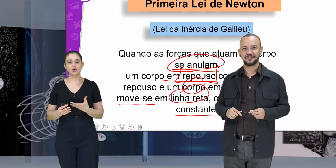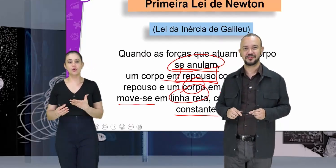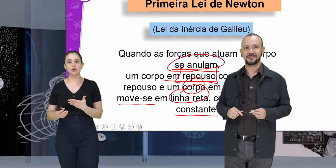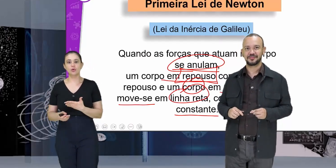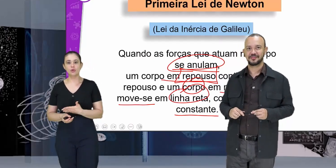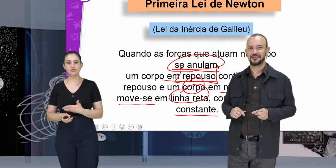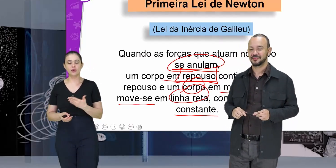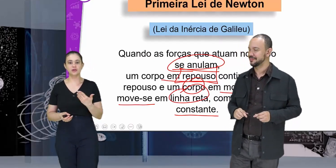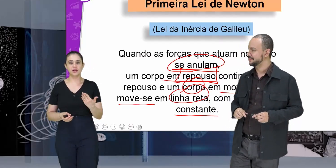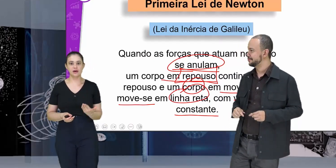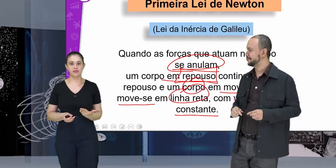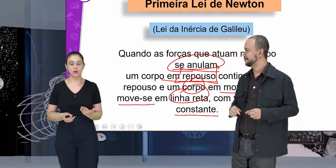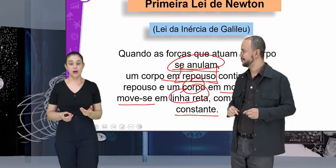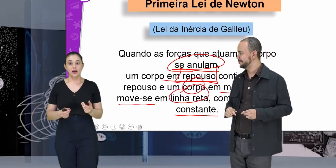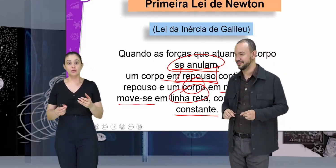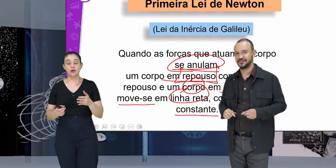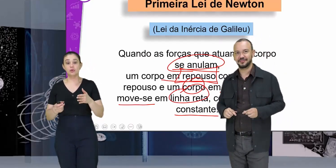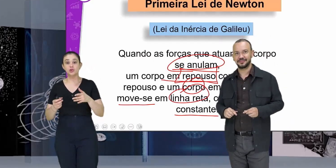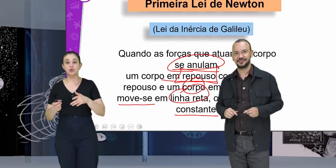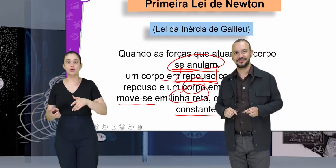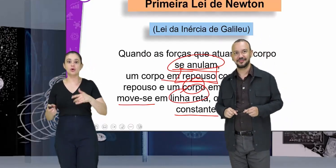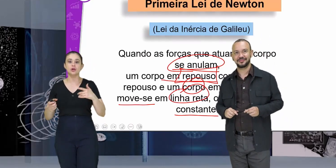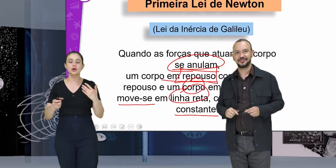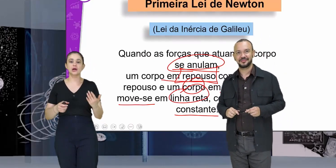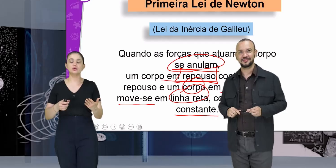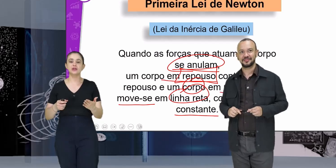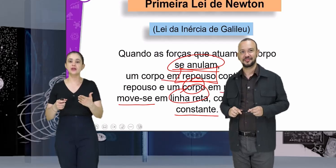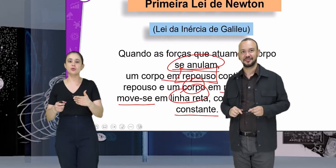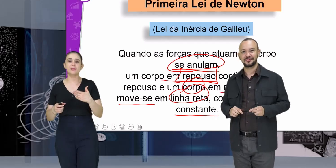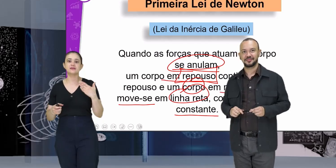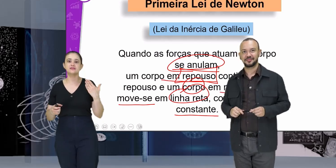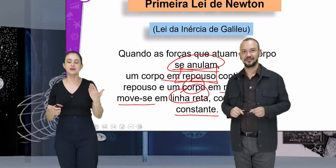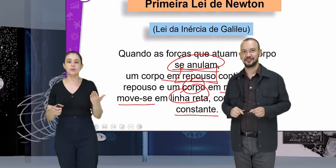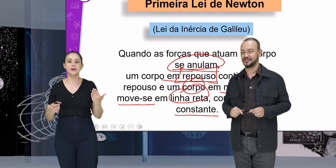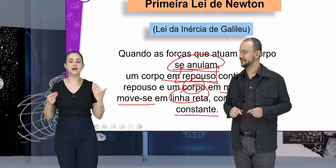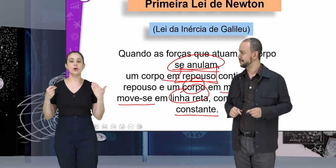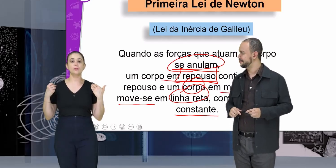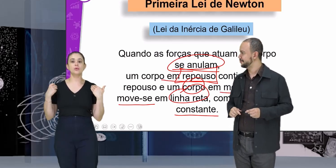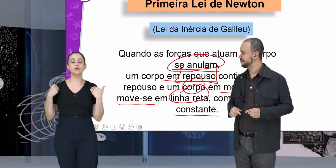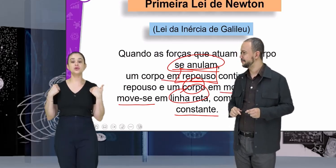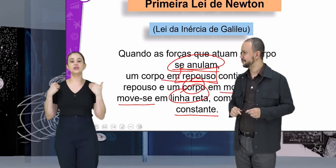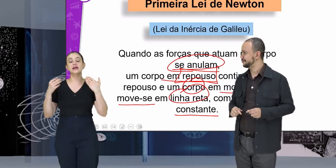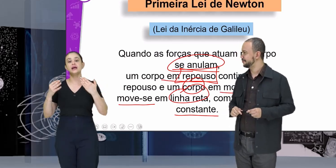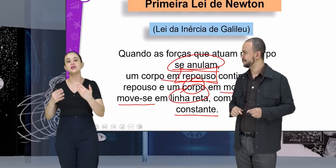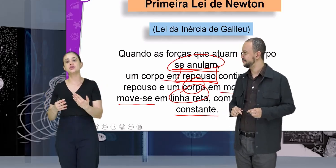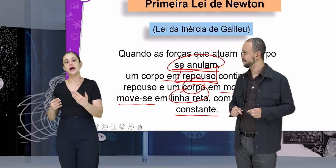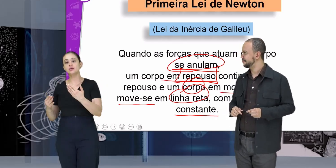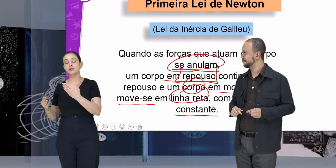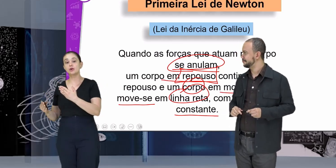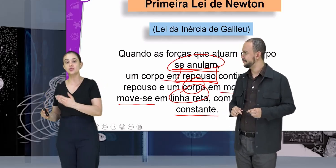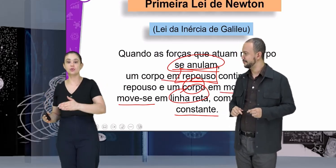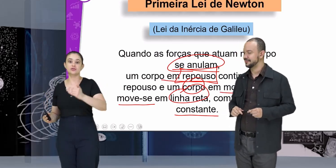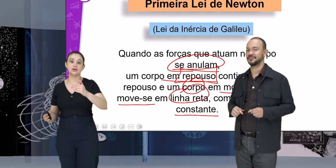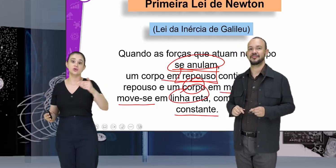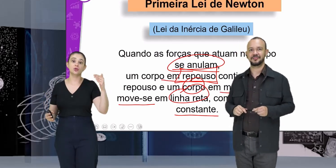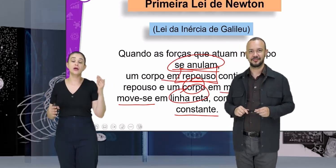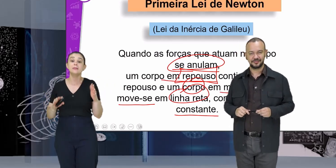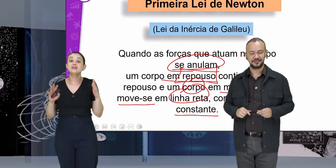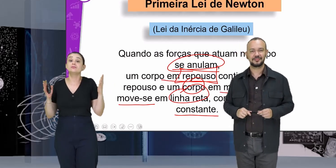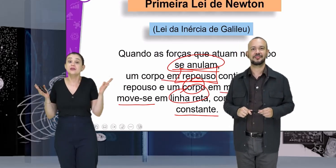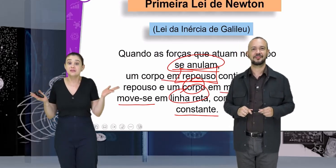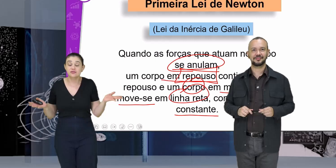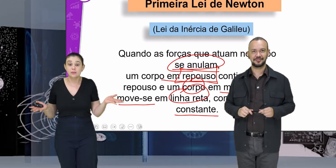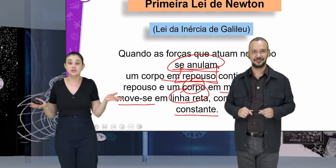eu estou confortável. Eu não estou colocando nenhuma ação para que eu mude daquele estado que eu estou, ou seja, eu estou